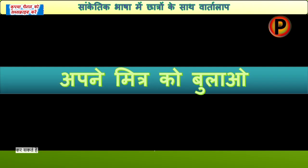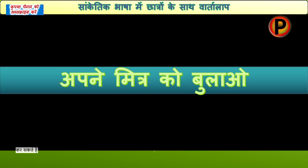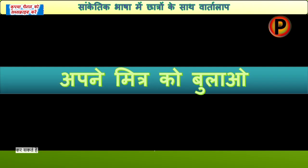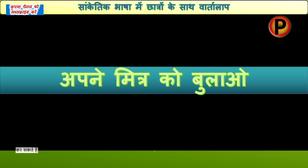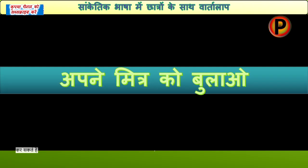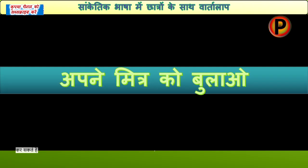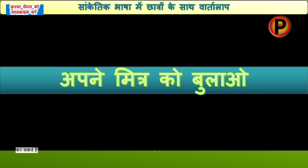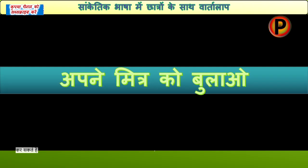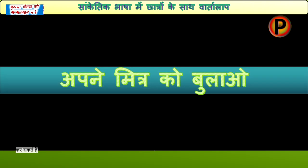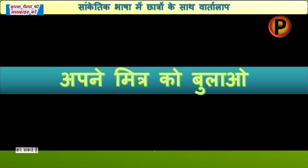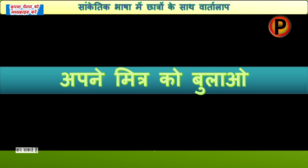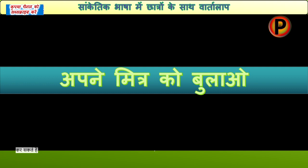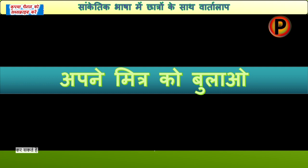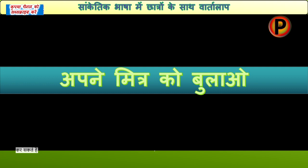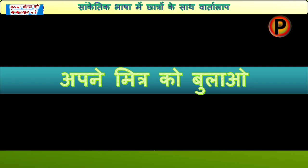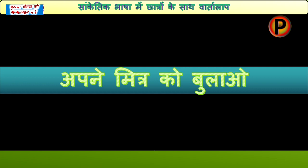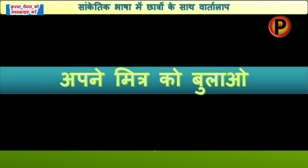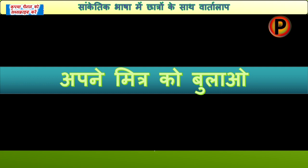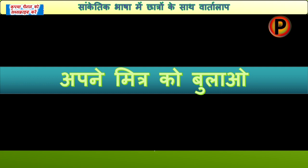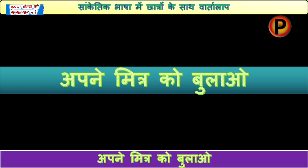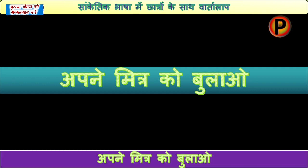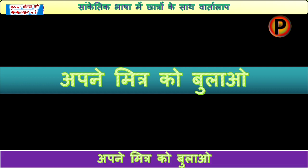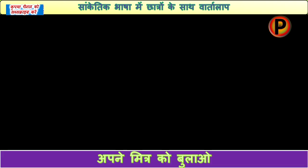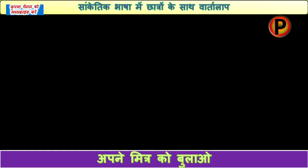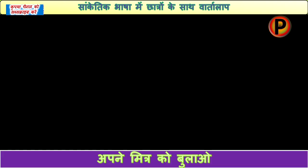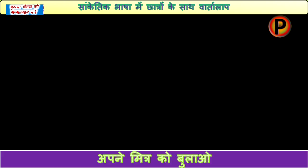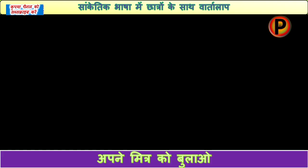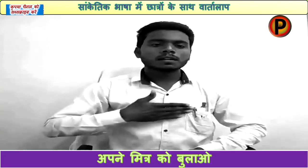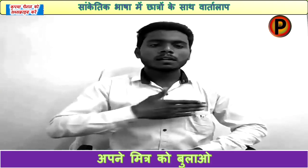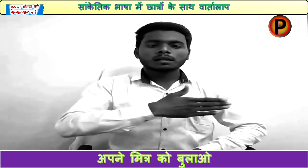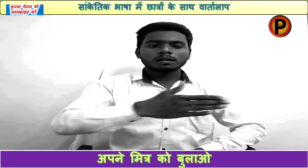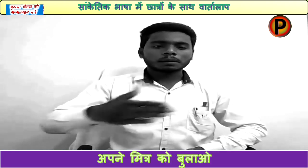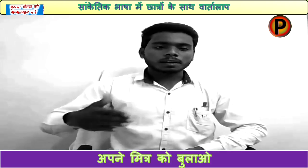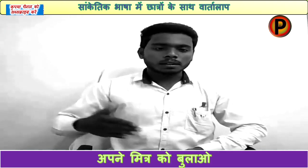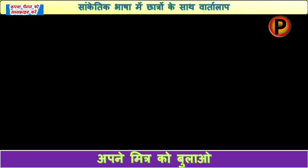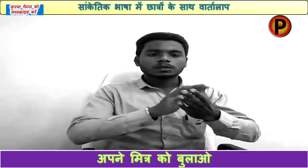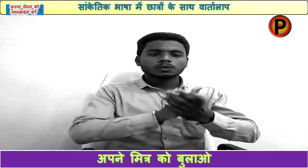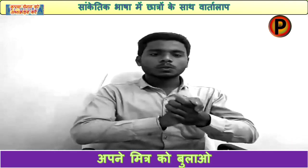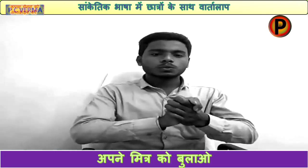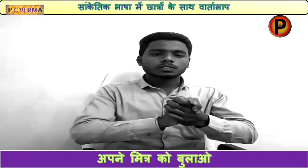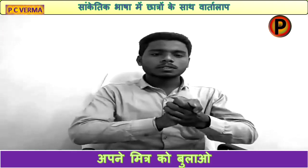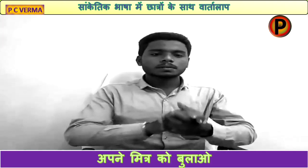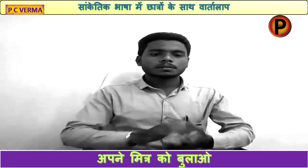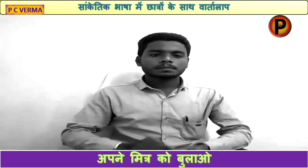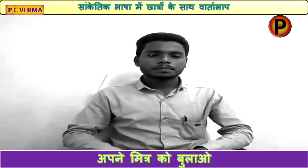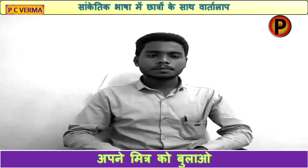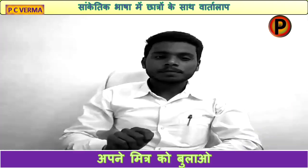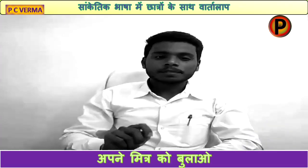यदि किसी साथी को बुलाने कहा जा रहा है तो कैसे इशारा होगा, अपने दोस्त को